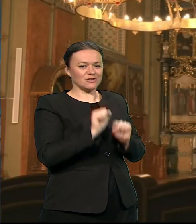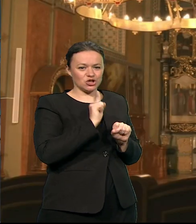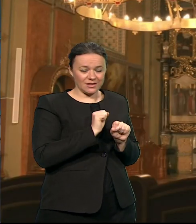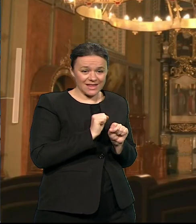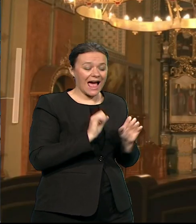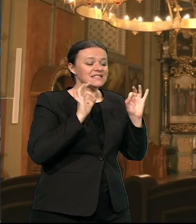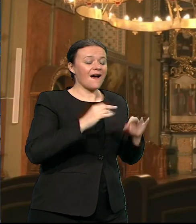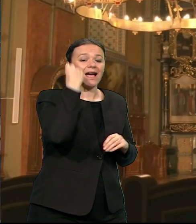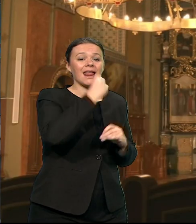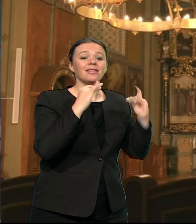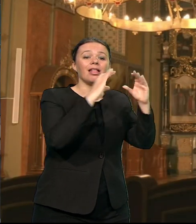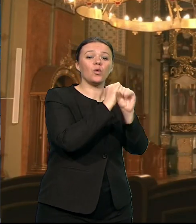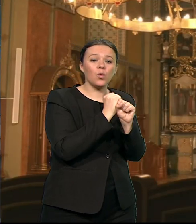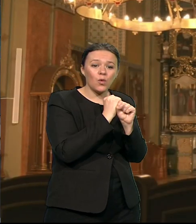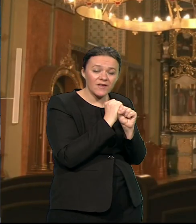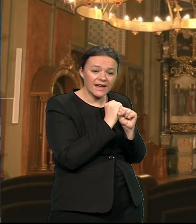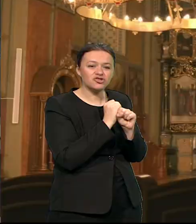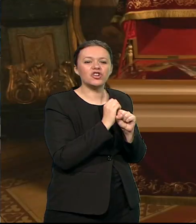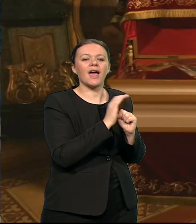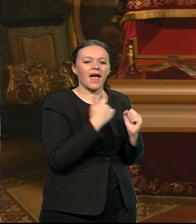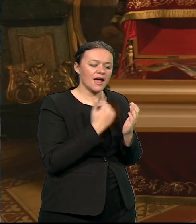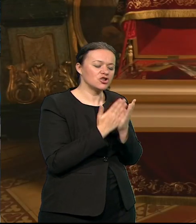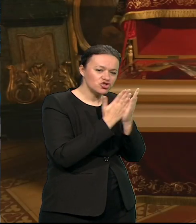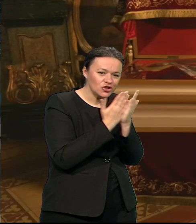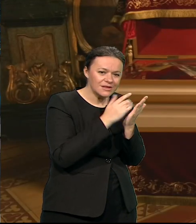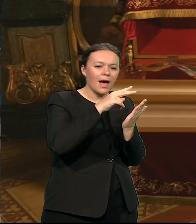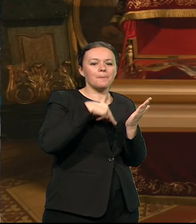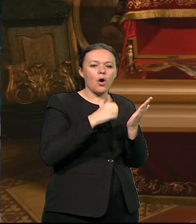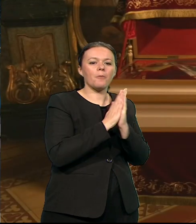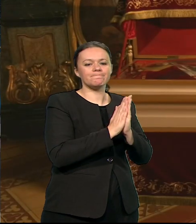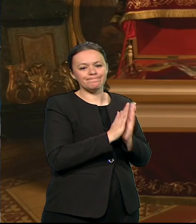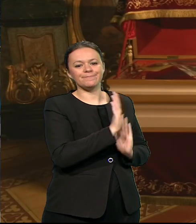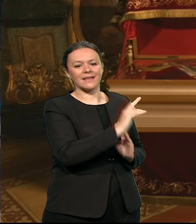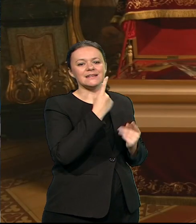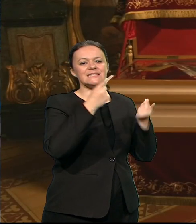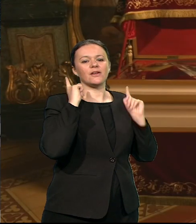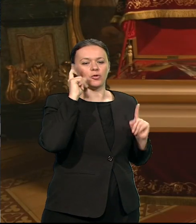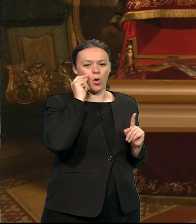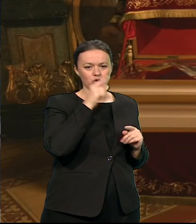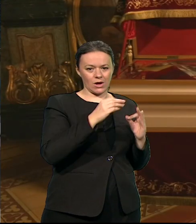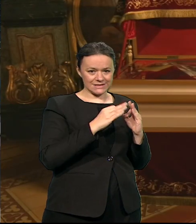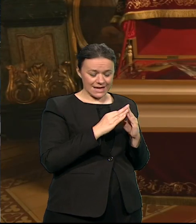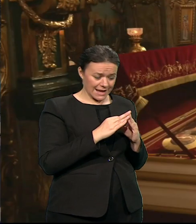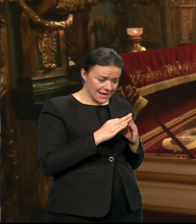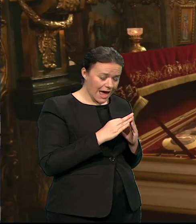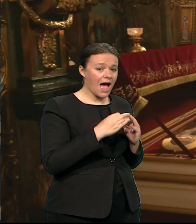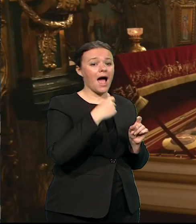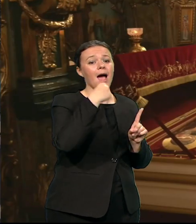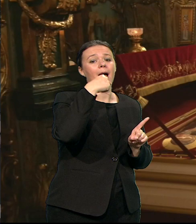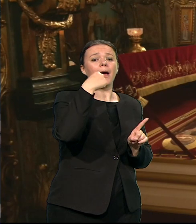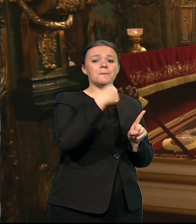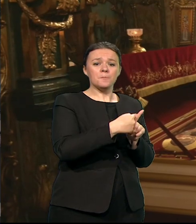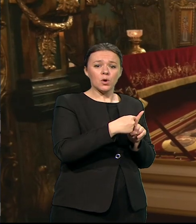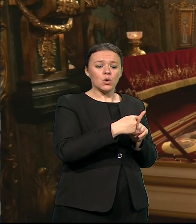nedelje uveče čitamo pre njegovim moštima moleban svetom ocu Arseniju. Inače, jedan od ukrasa naše hrama, pored onog što smo